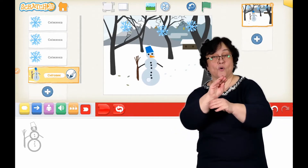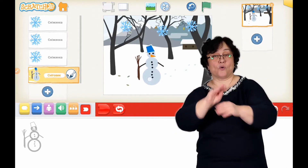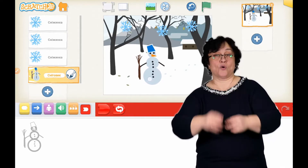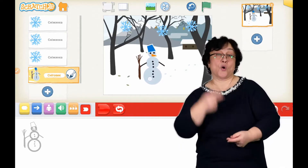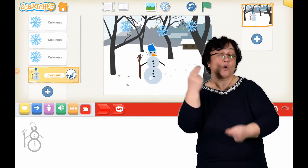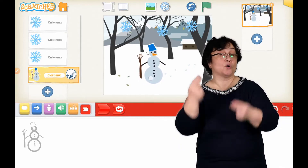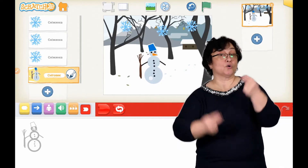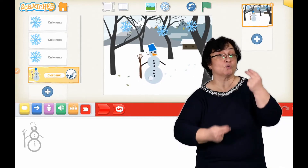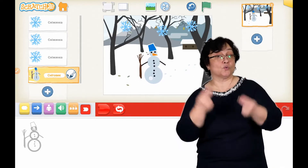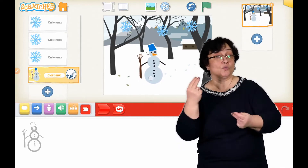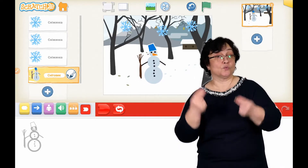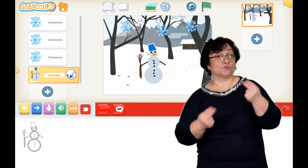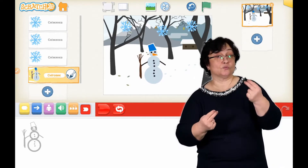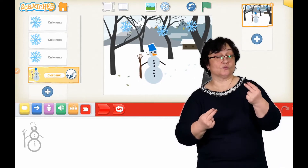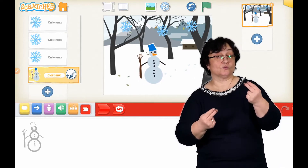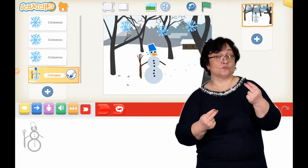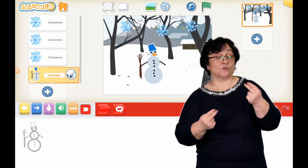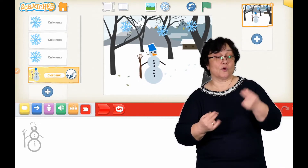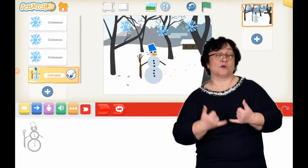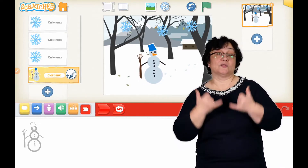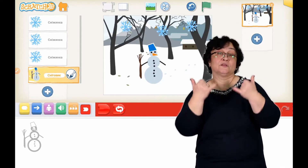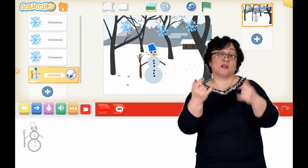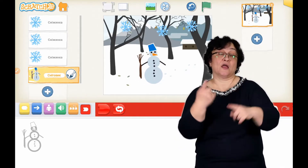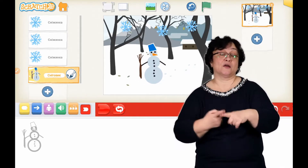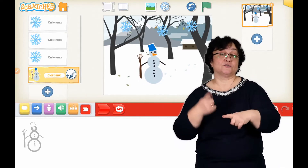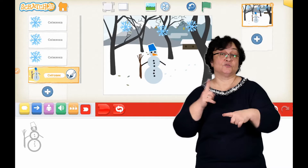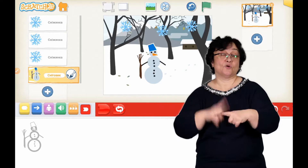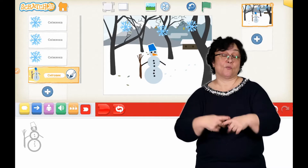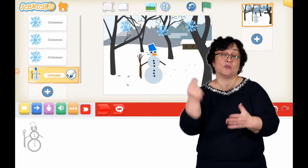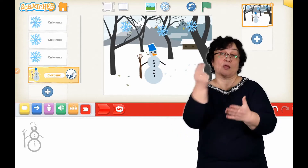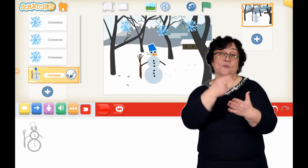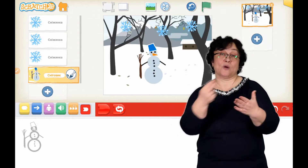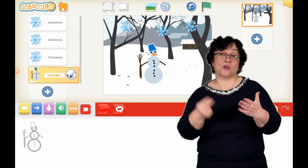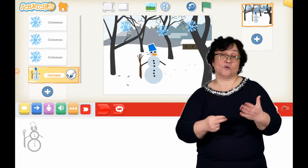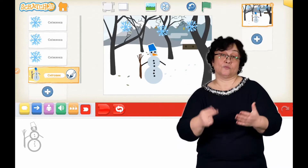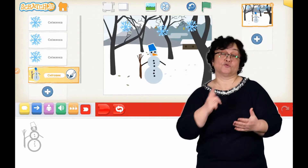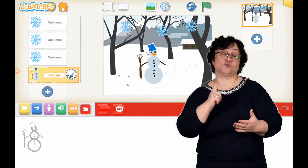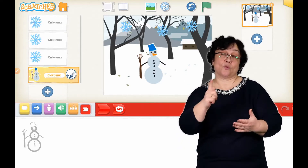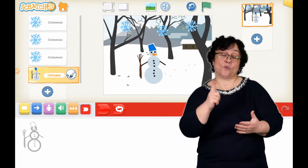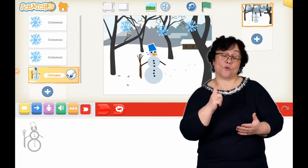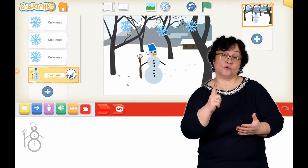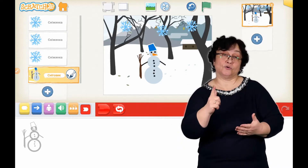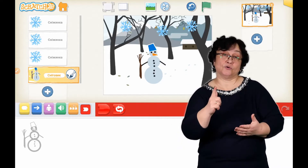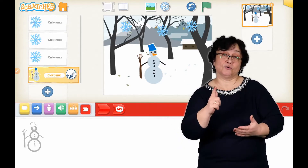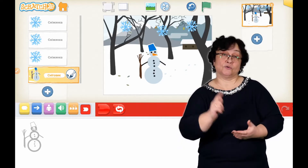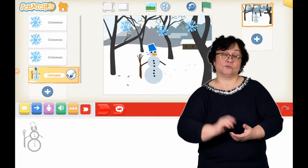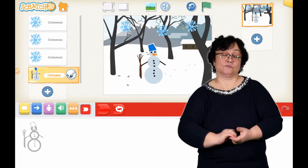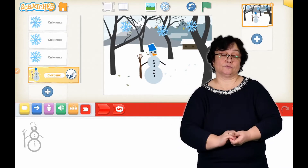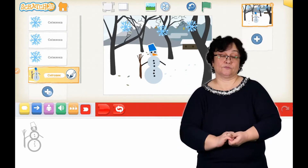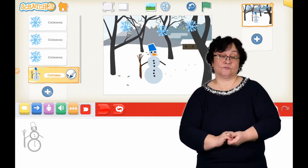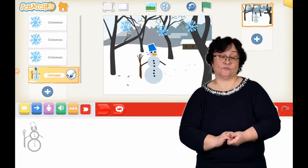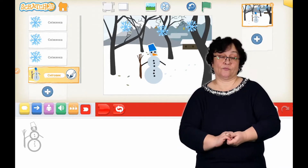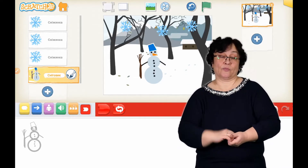додамо гру. Для цього ми намалюємо з тобою